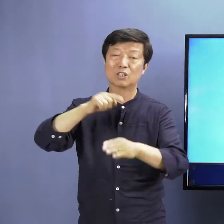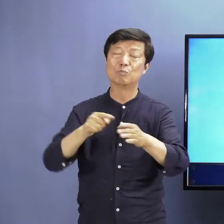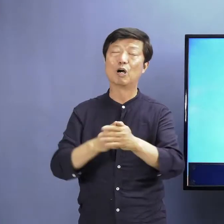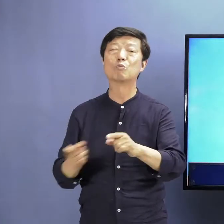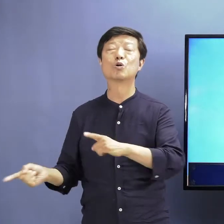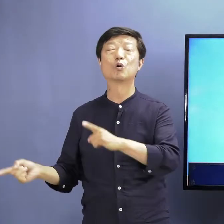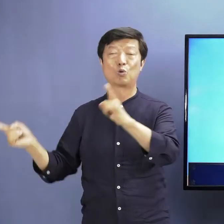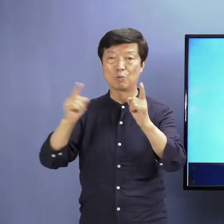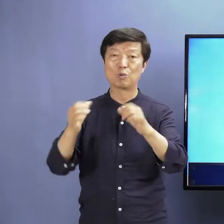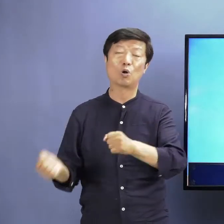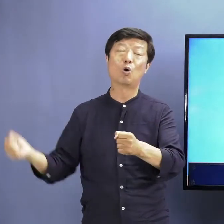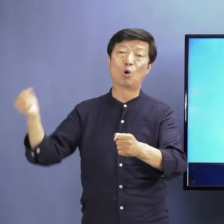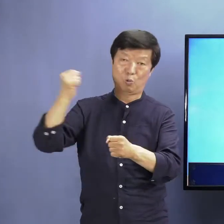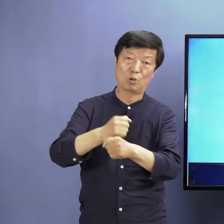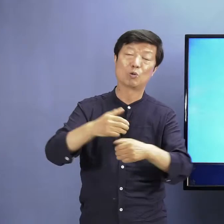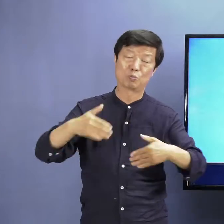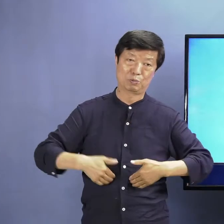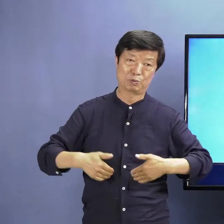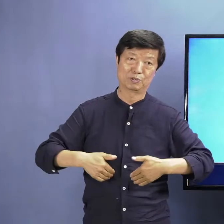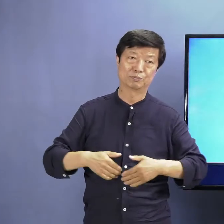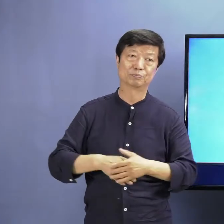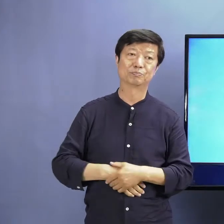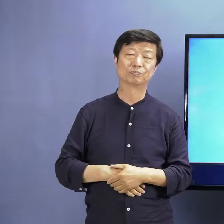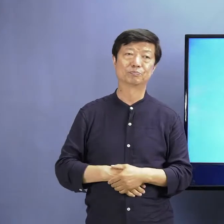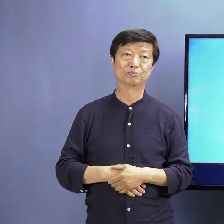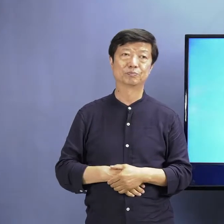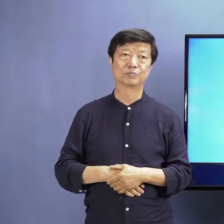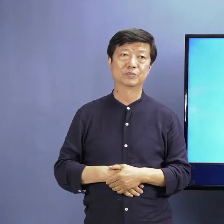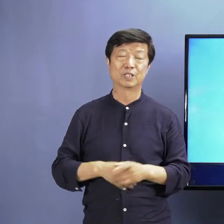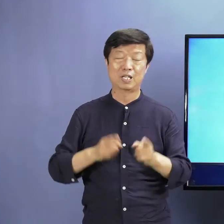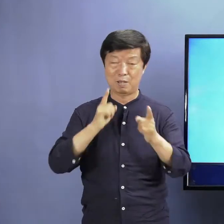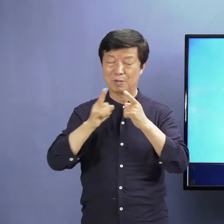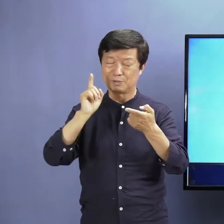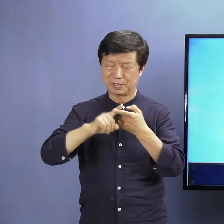그것이 열정을 회복하는 것이다. 말씀에 대한 열정.